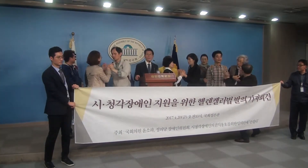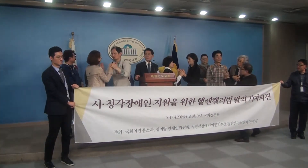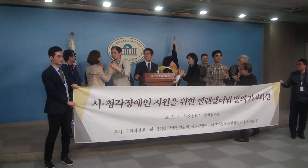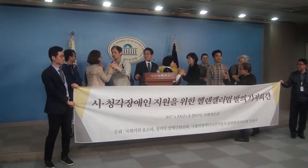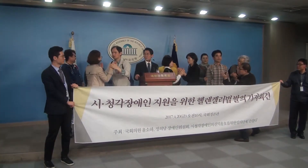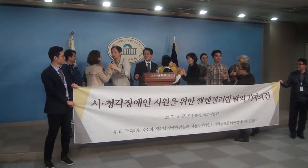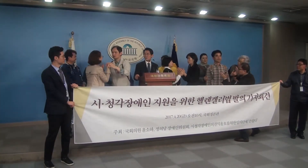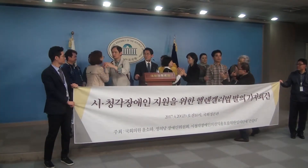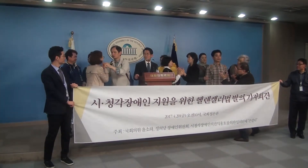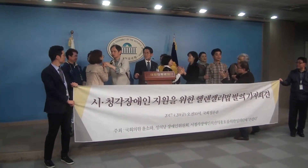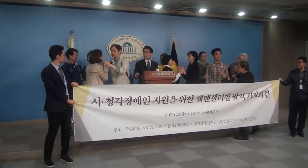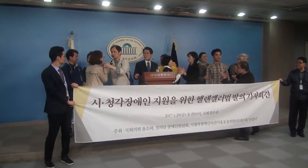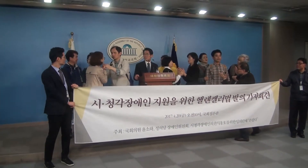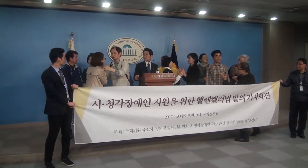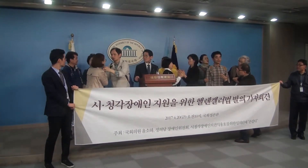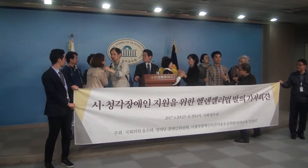시작해도 되나요?